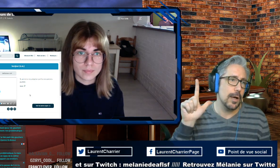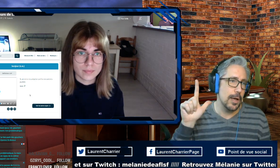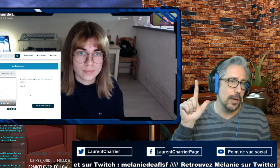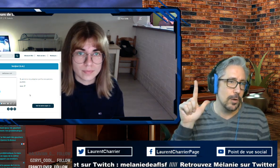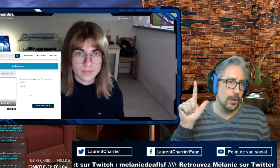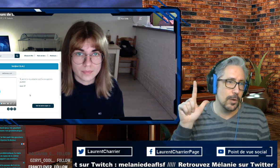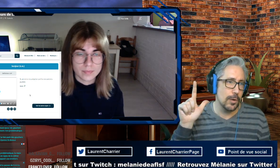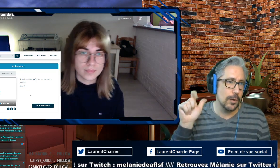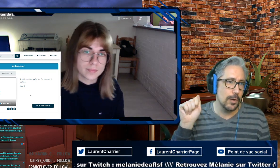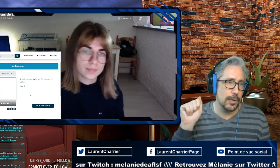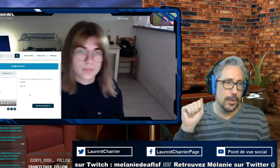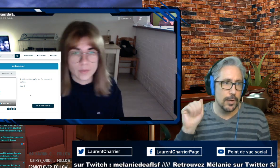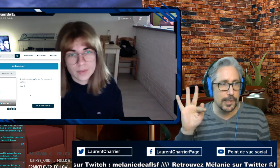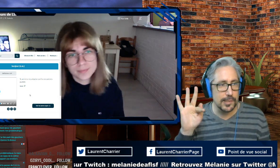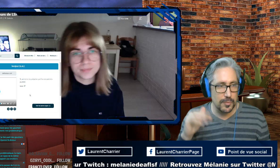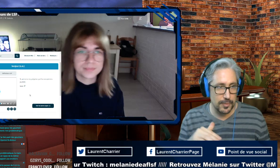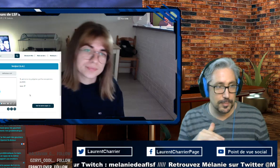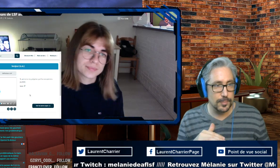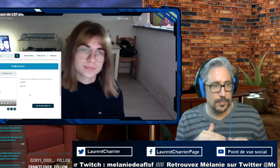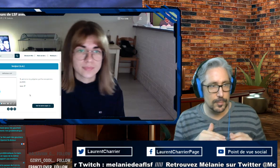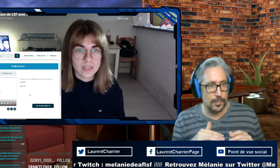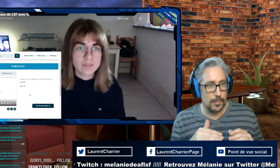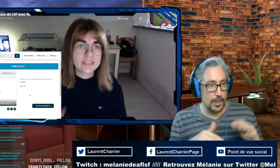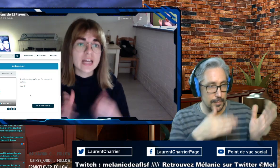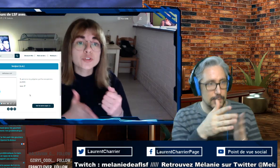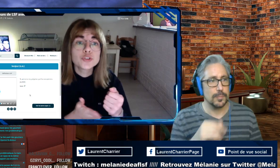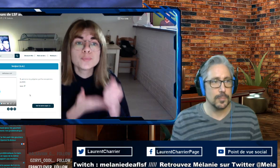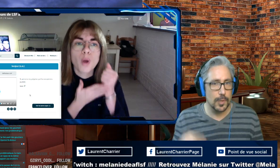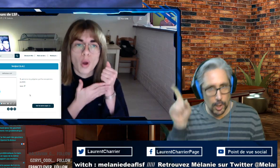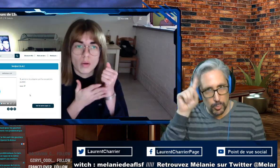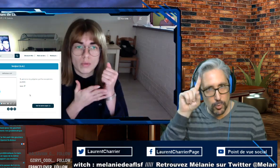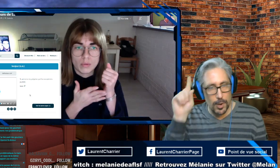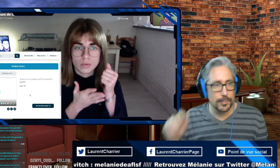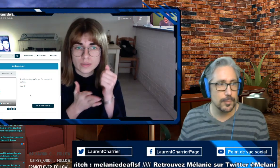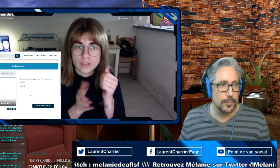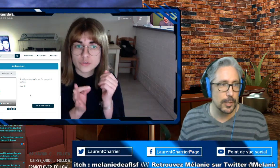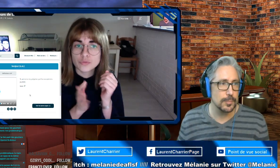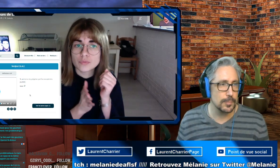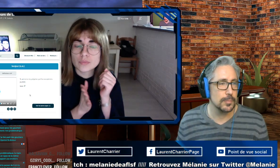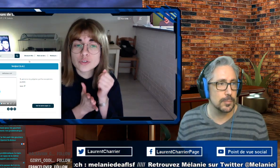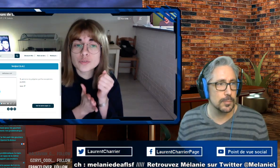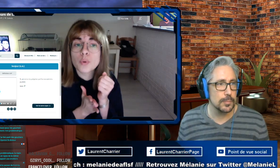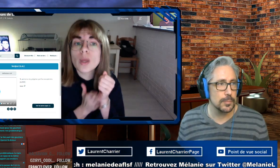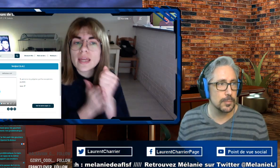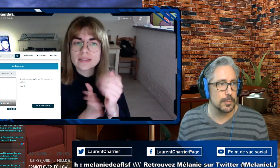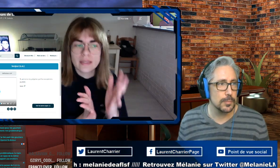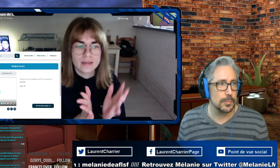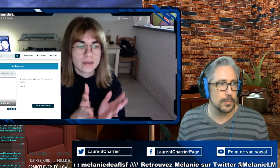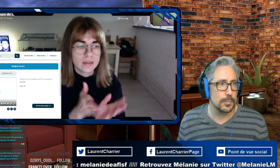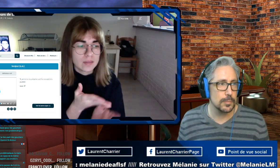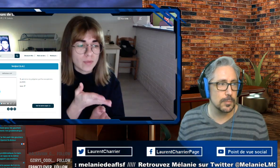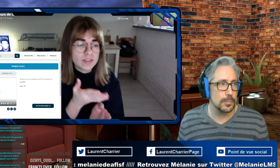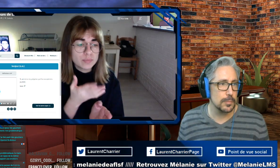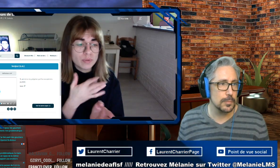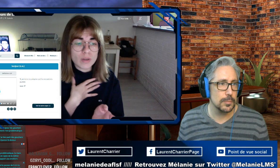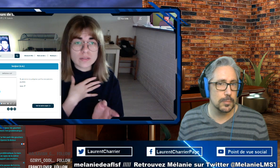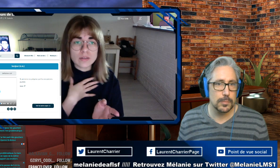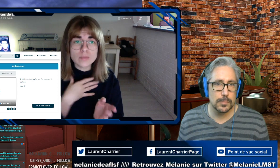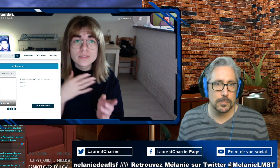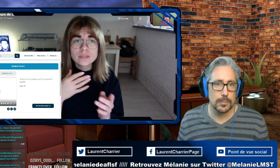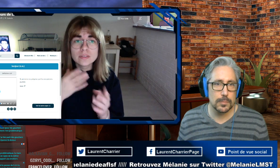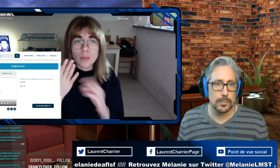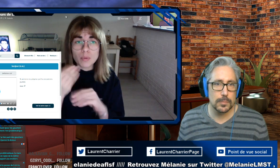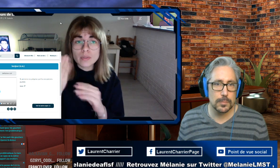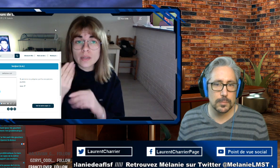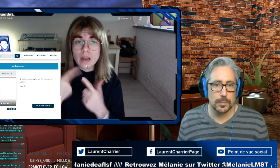la LSF. En fait, t'es un support. Pourquoi? T'as juste pour aider. En fait, pour moi, c'est